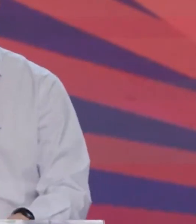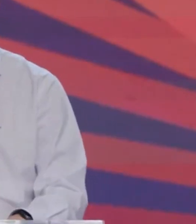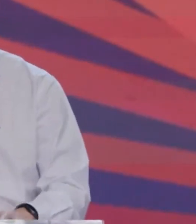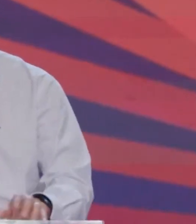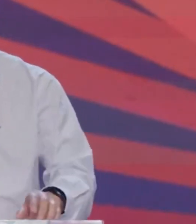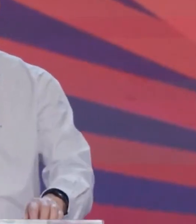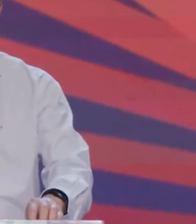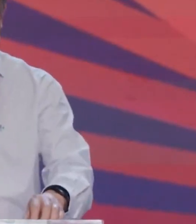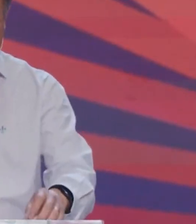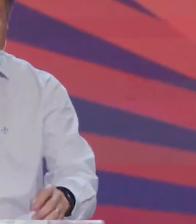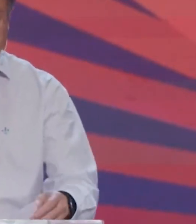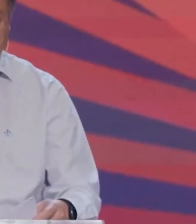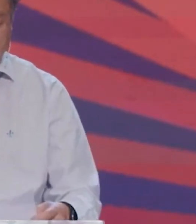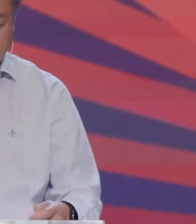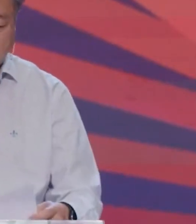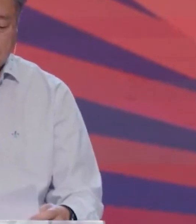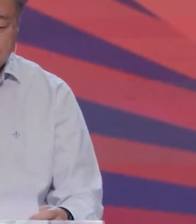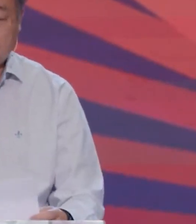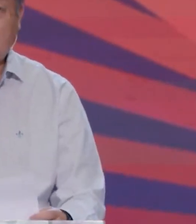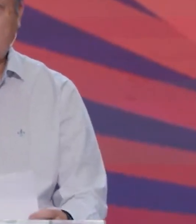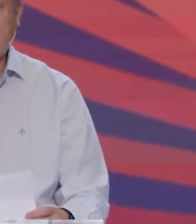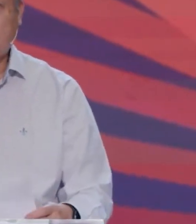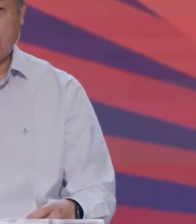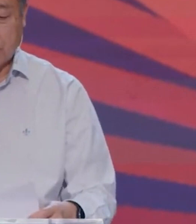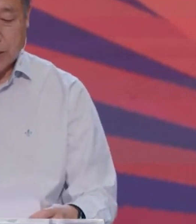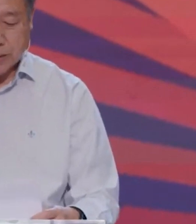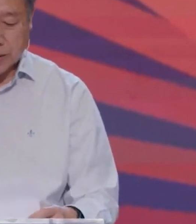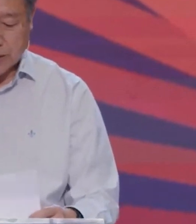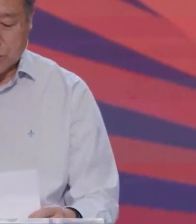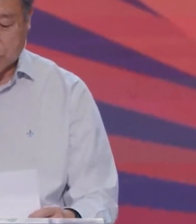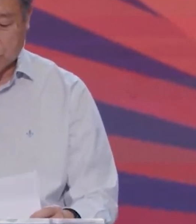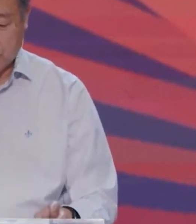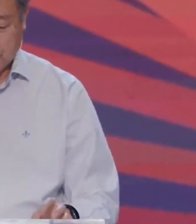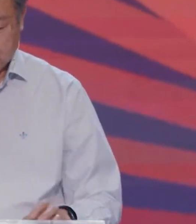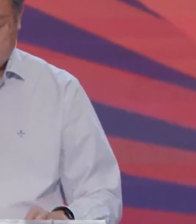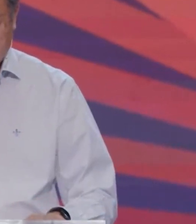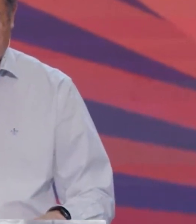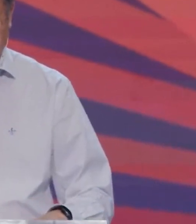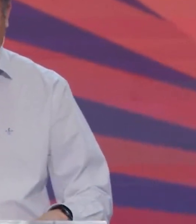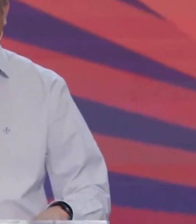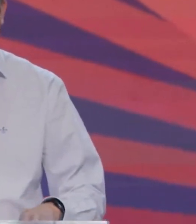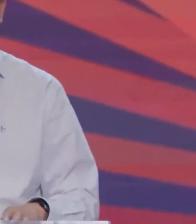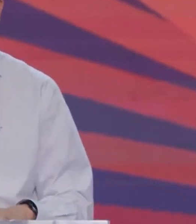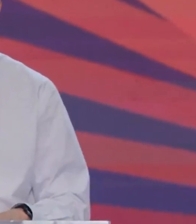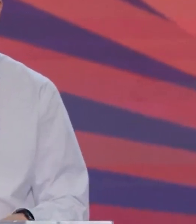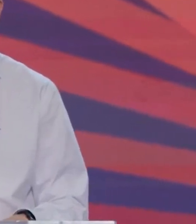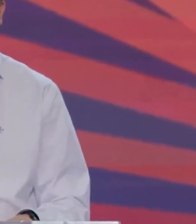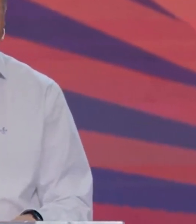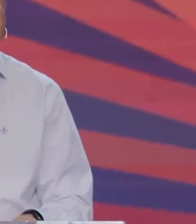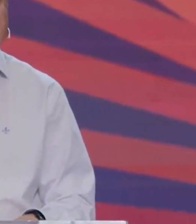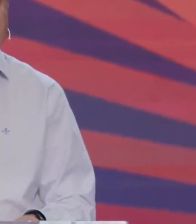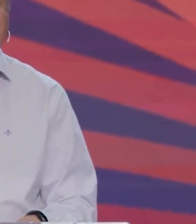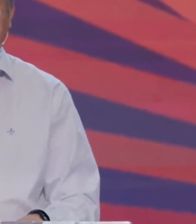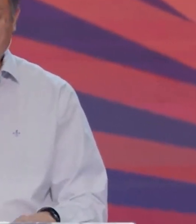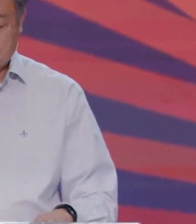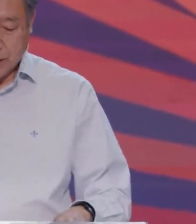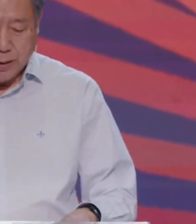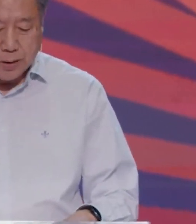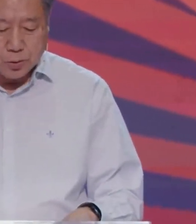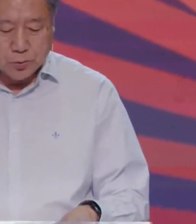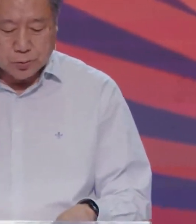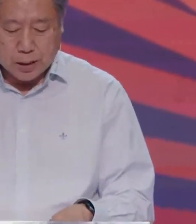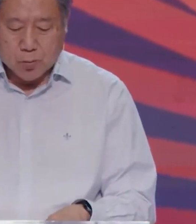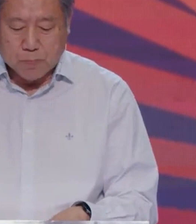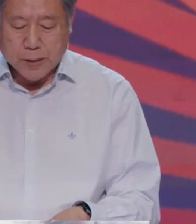Sejam todos muito bem-vindos, meus amados irmãos e irmãs em Cristo, e também nossos queridos amigos